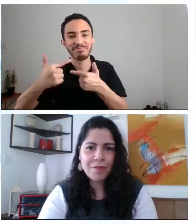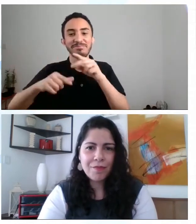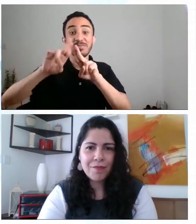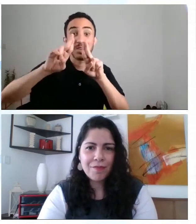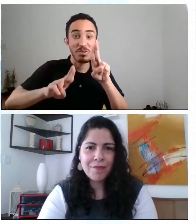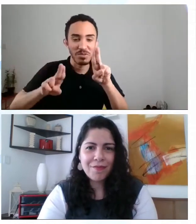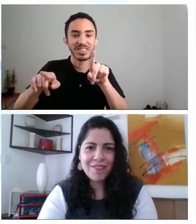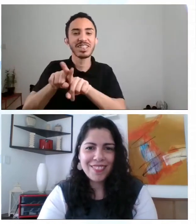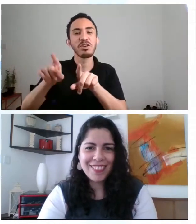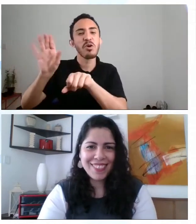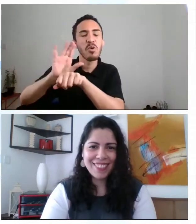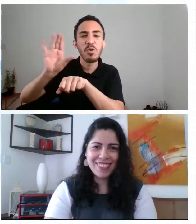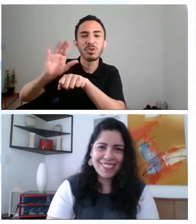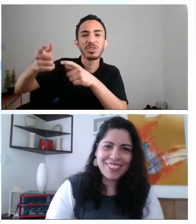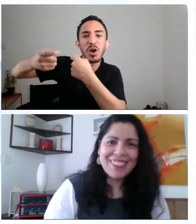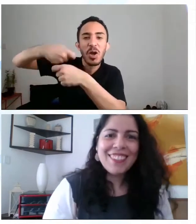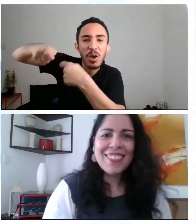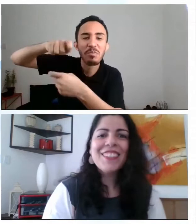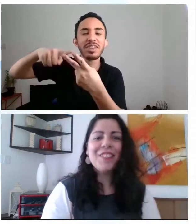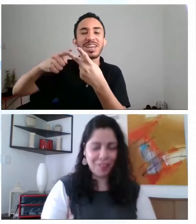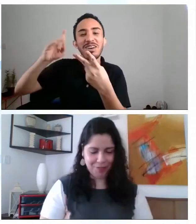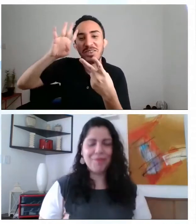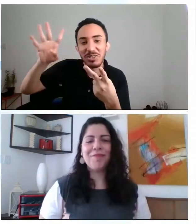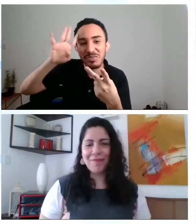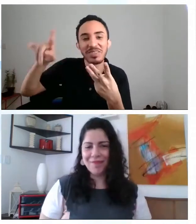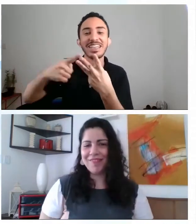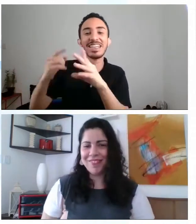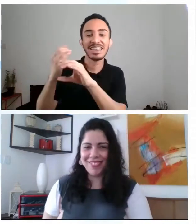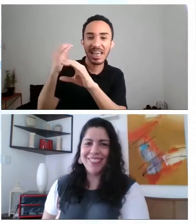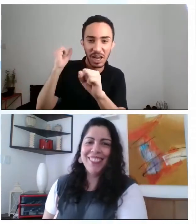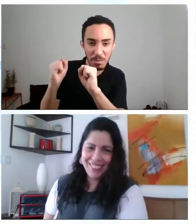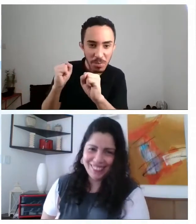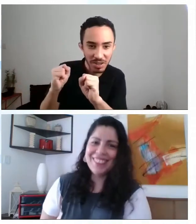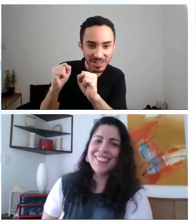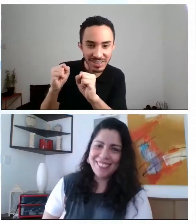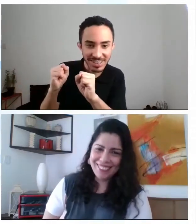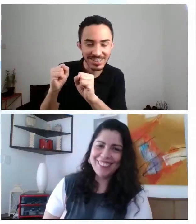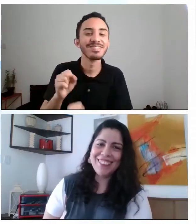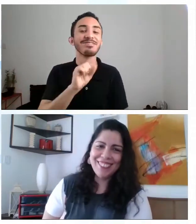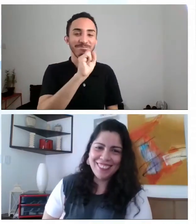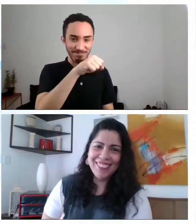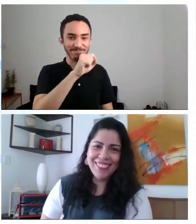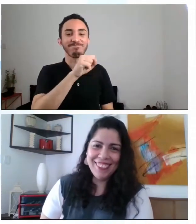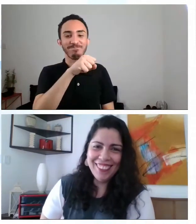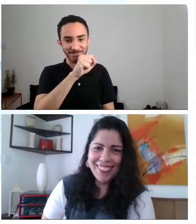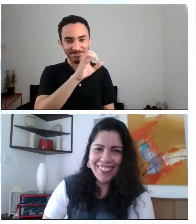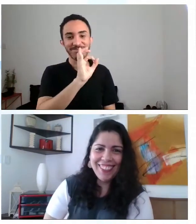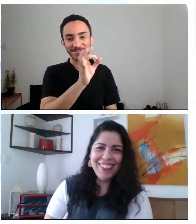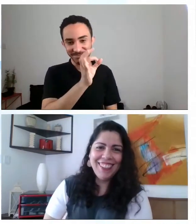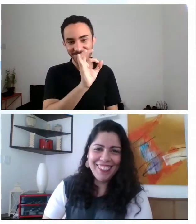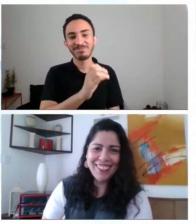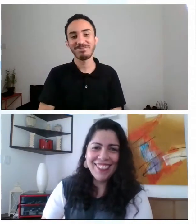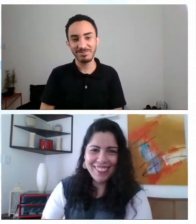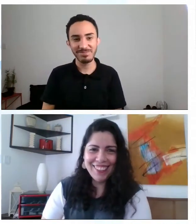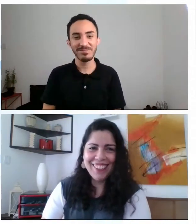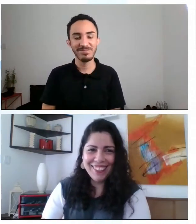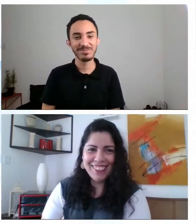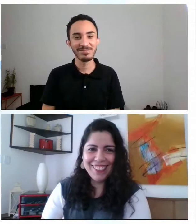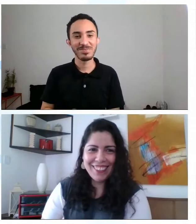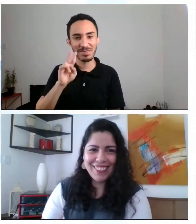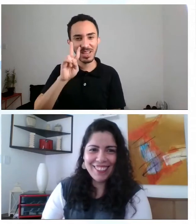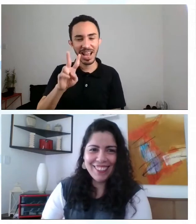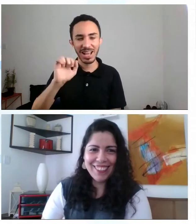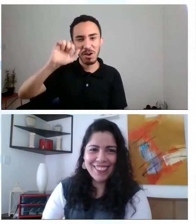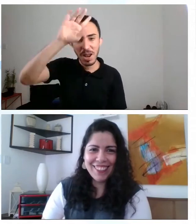curso de economia, filosofia, engenharia, é isso? Exatamente, exatamente. Eu vejo que o